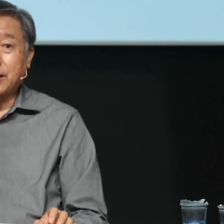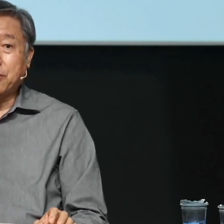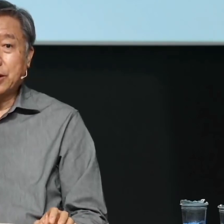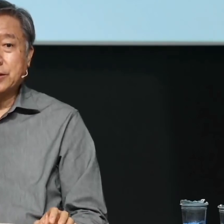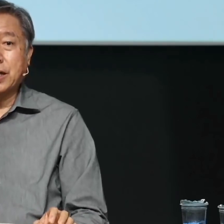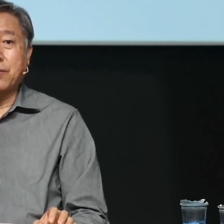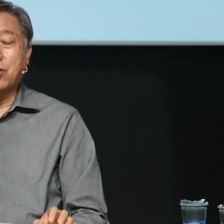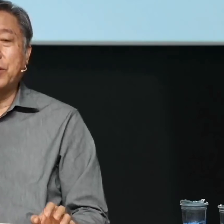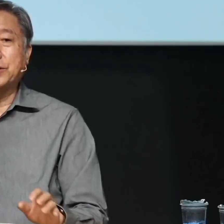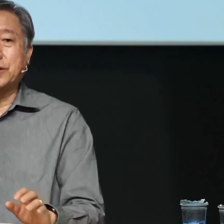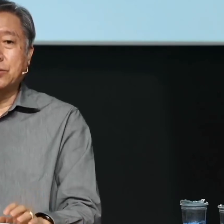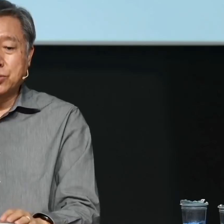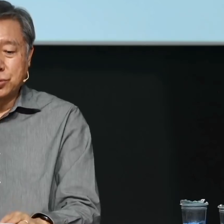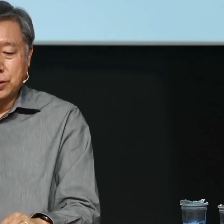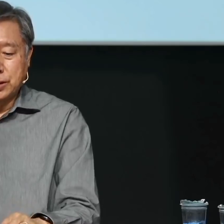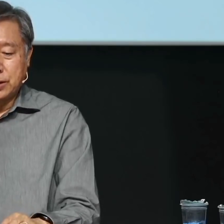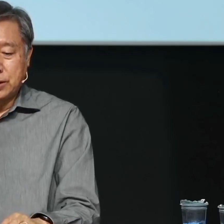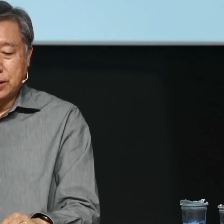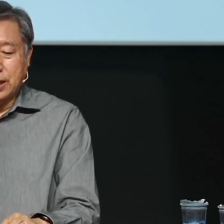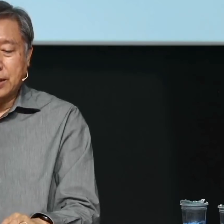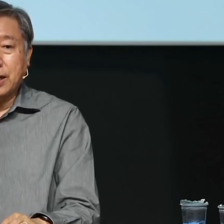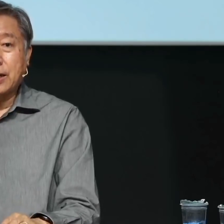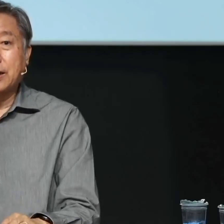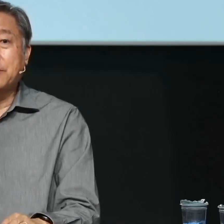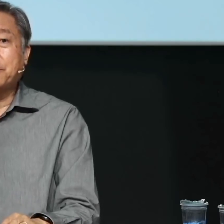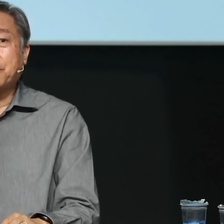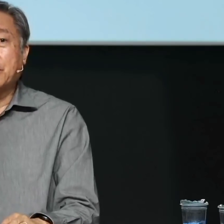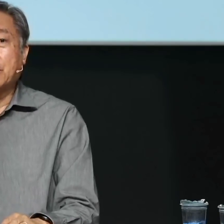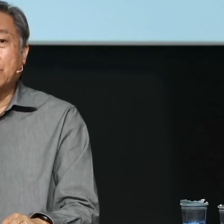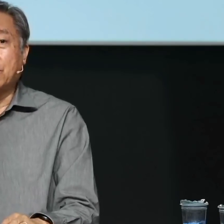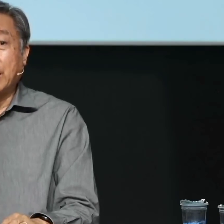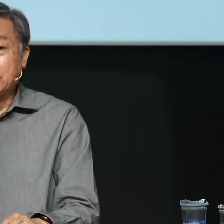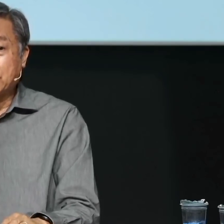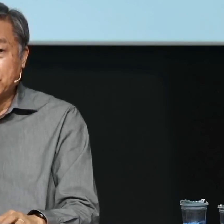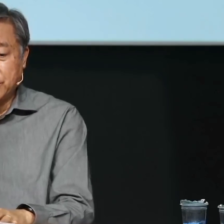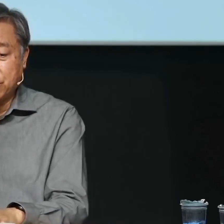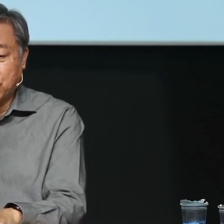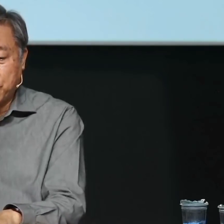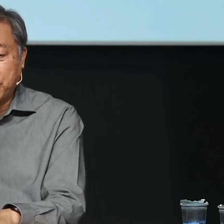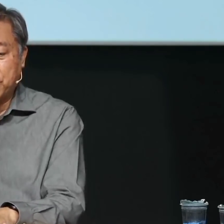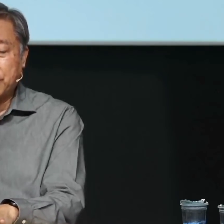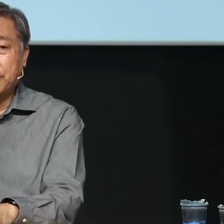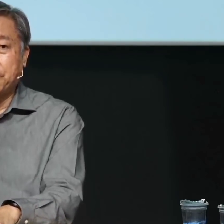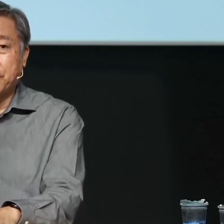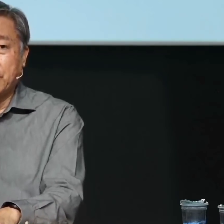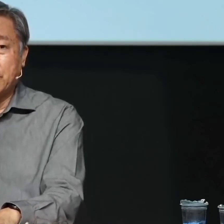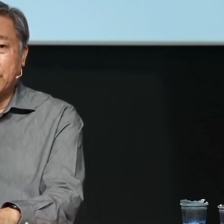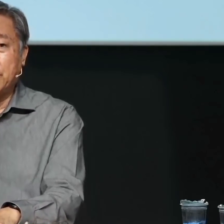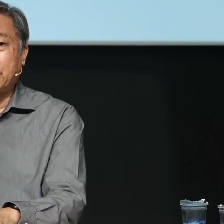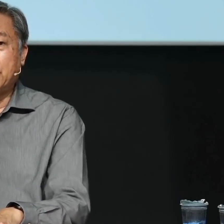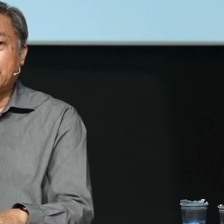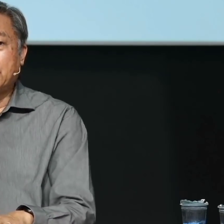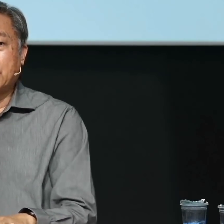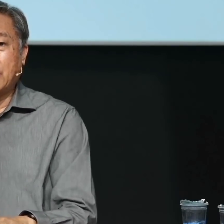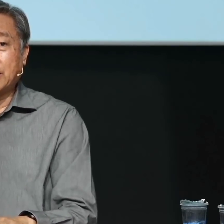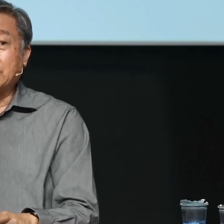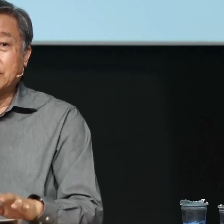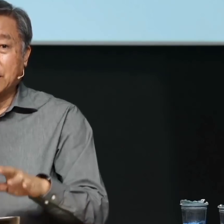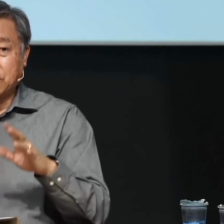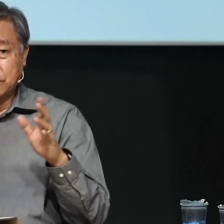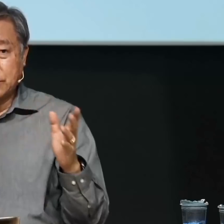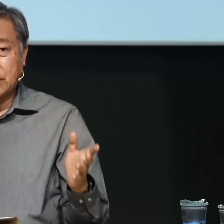porque na época estava começando a guerra no leste europeu, e